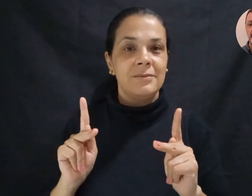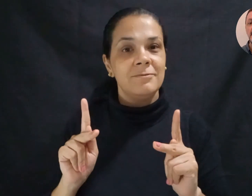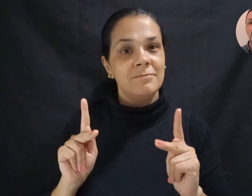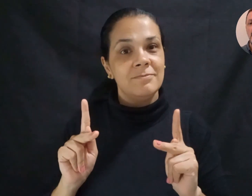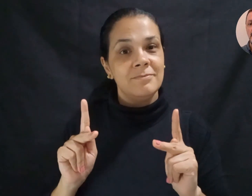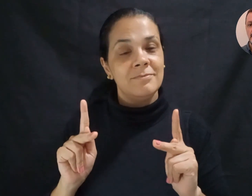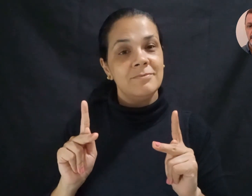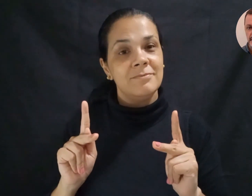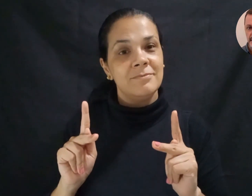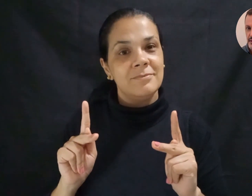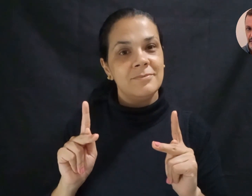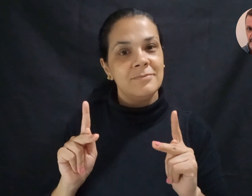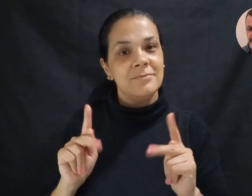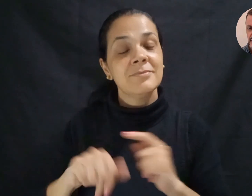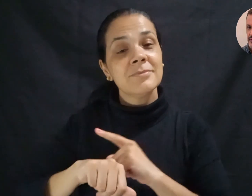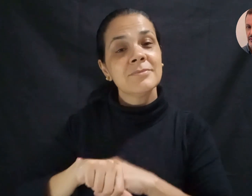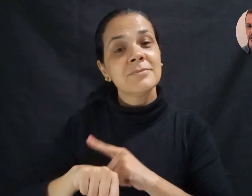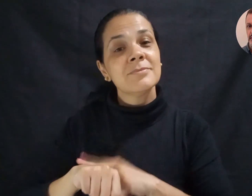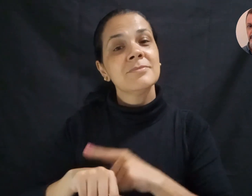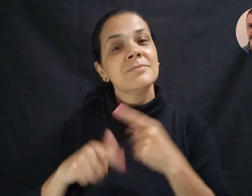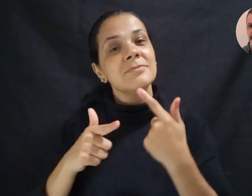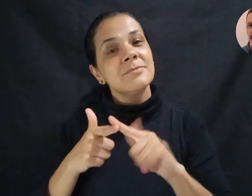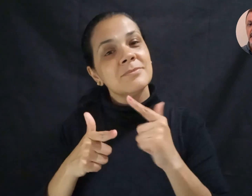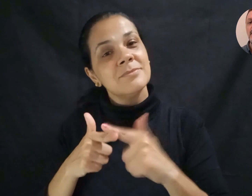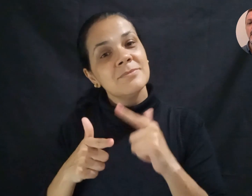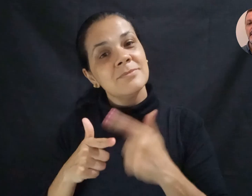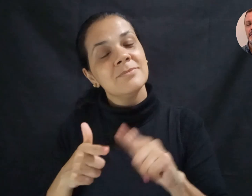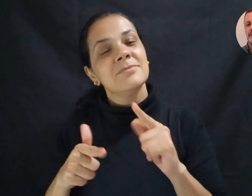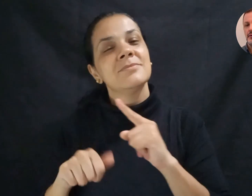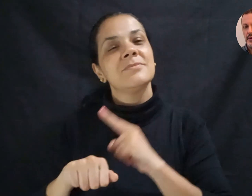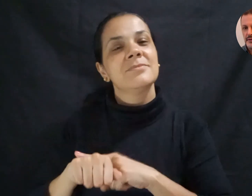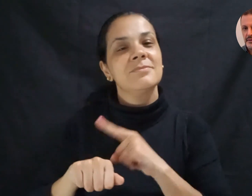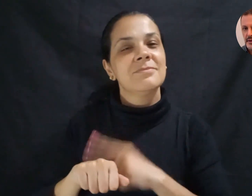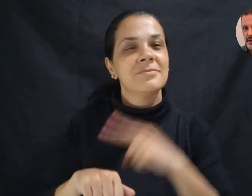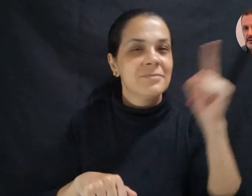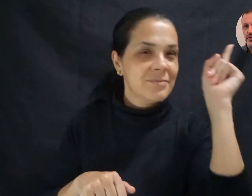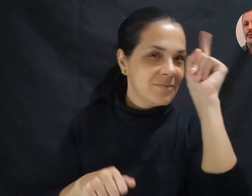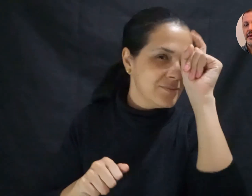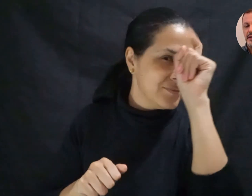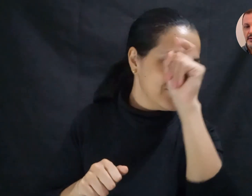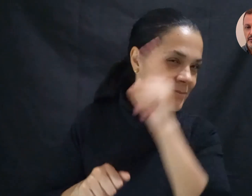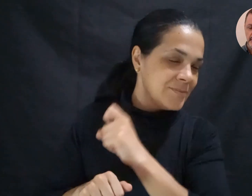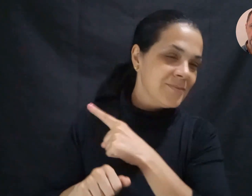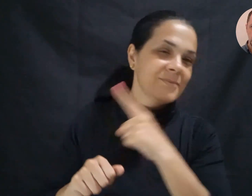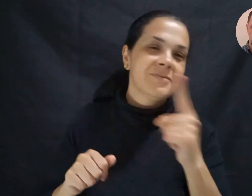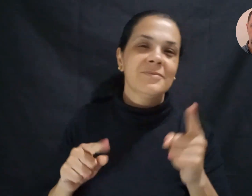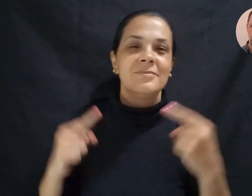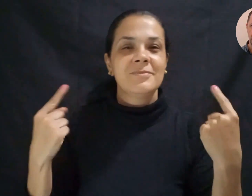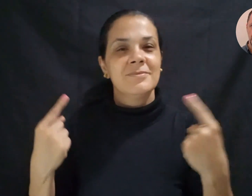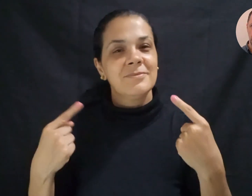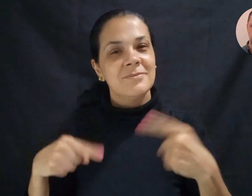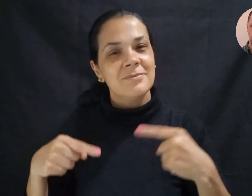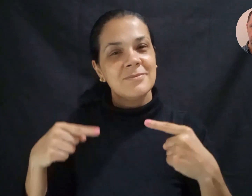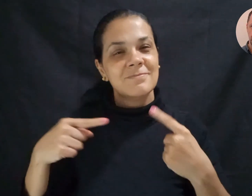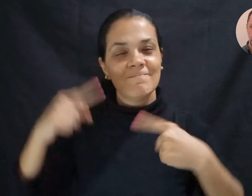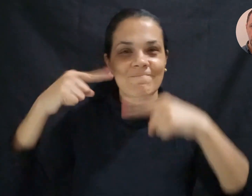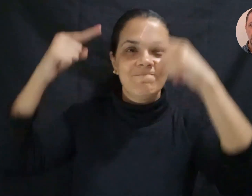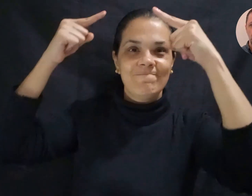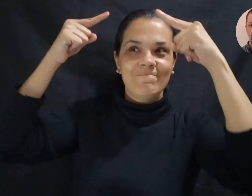acontecerão enquanto nós resolvemos os nossos problemas, enquanto nós superamos os nossos